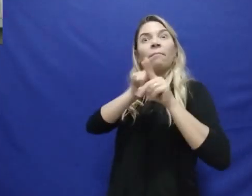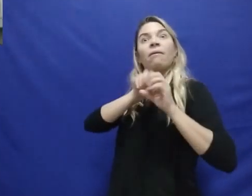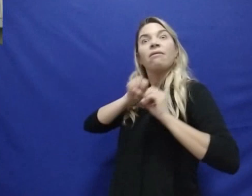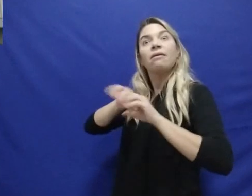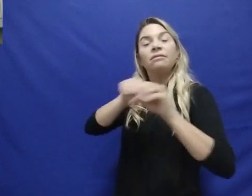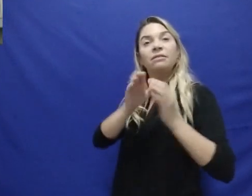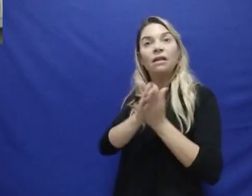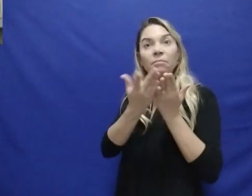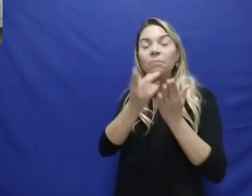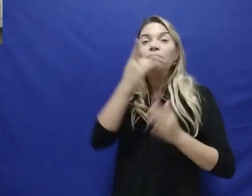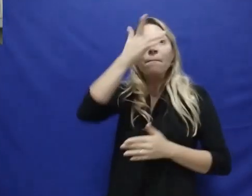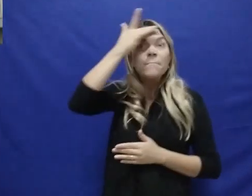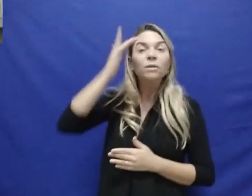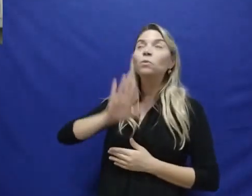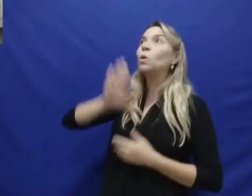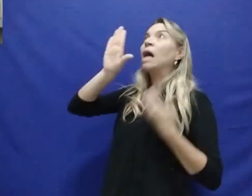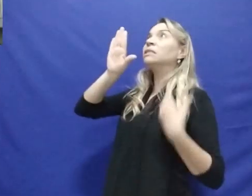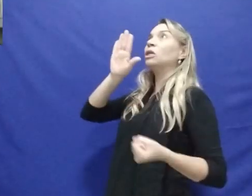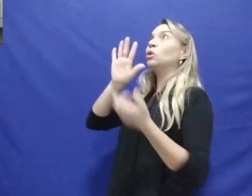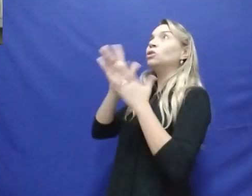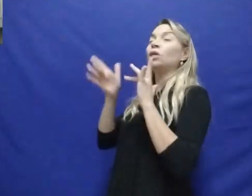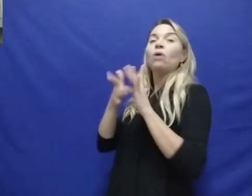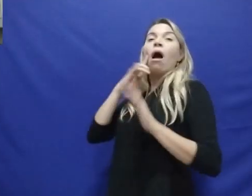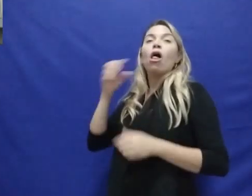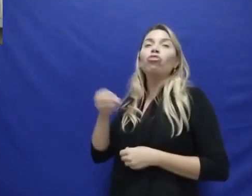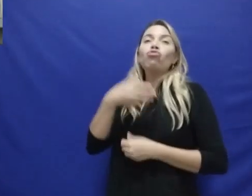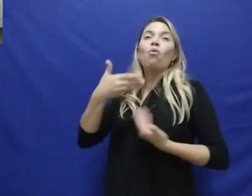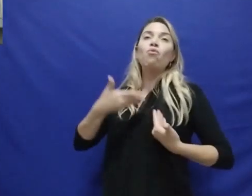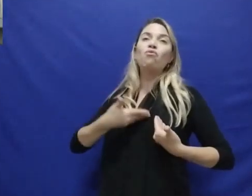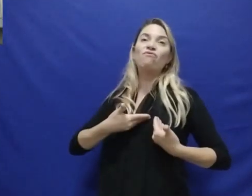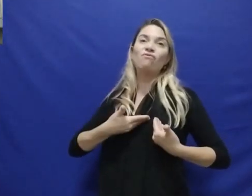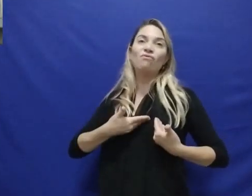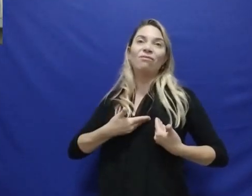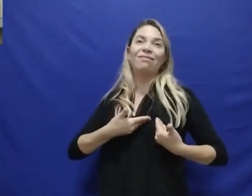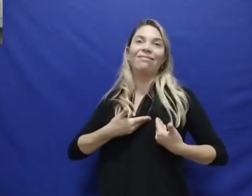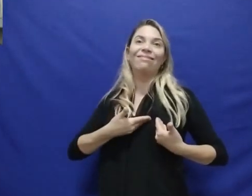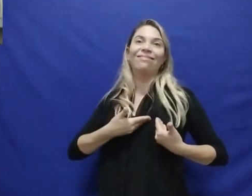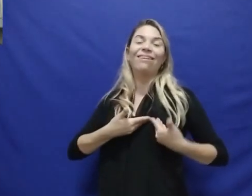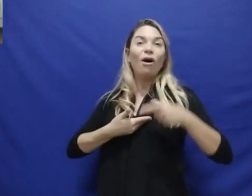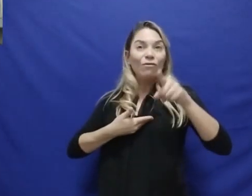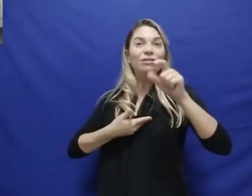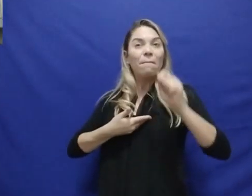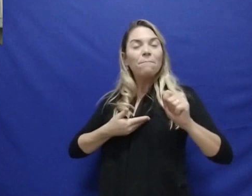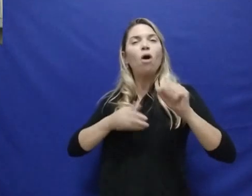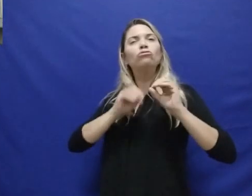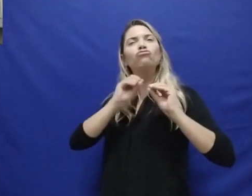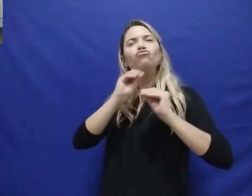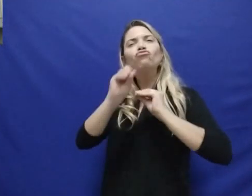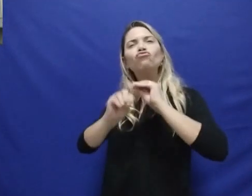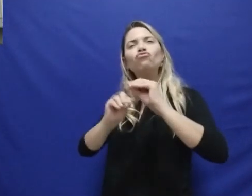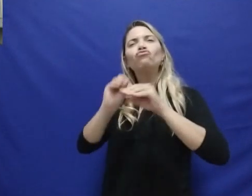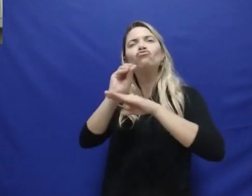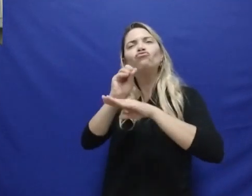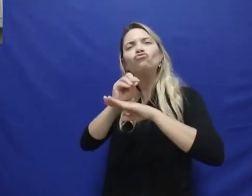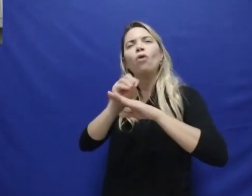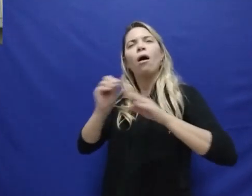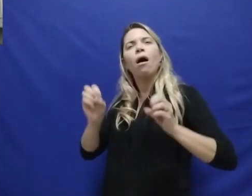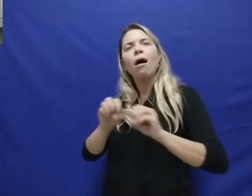aqui. Outros que não eram pastores, homens de Deus como Air Gomes, como Eleázaro